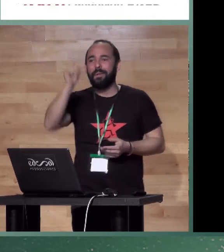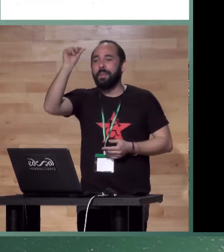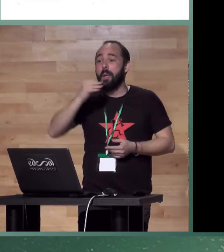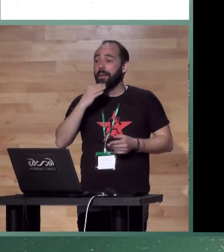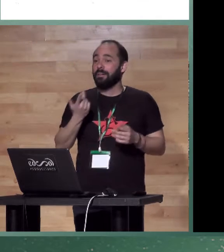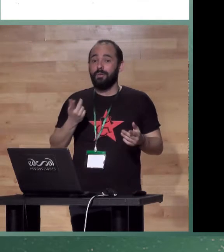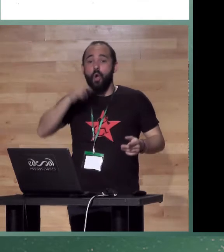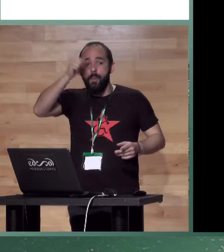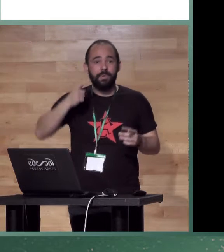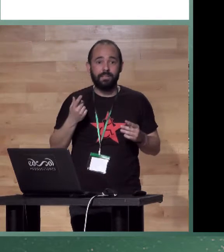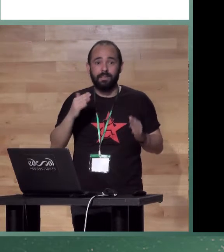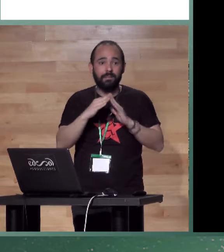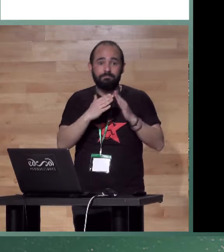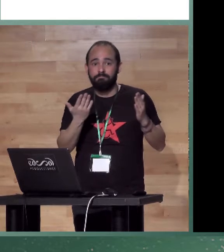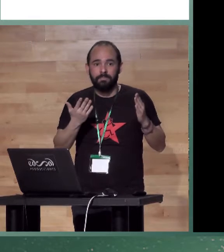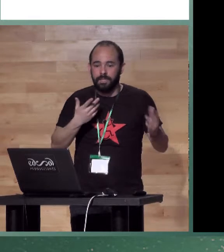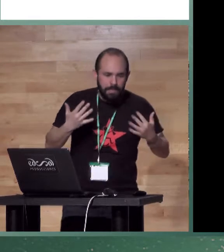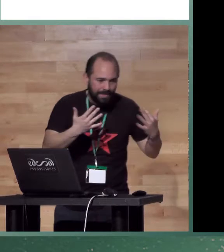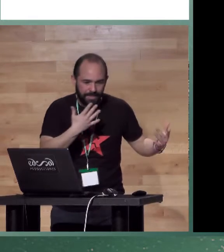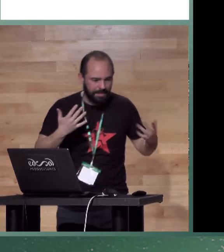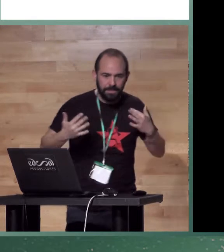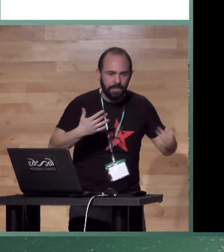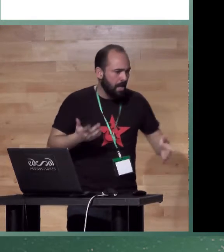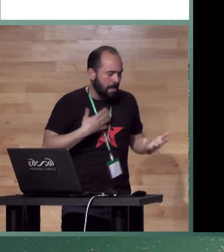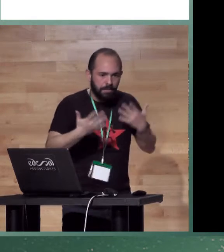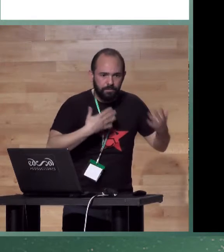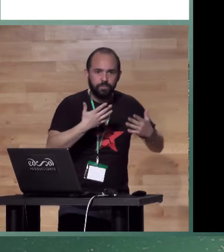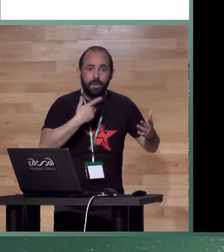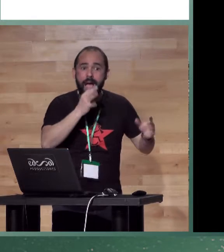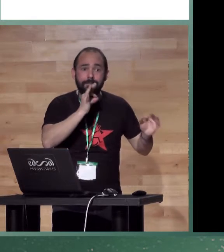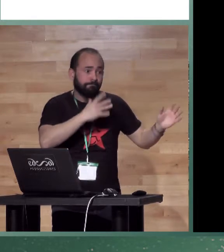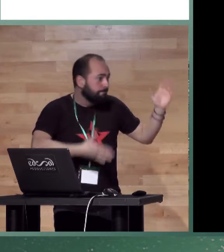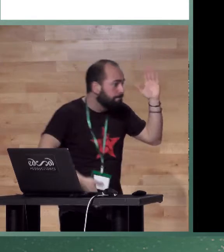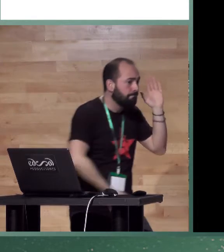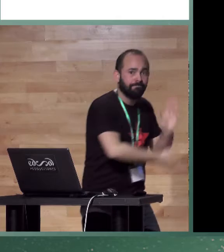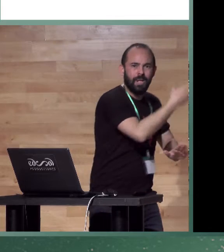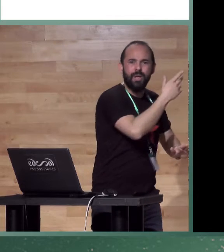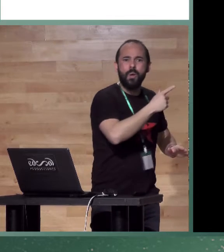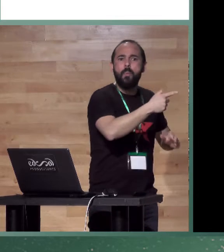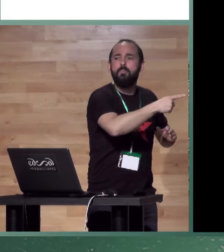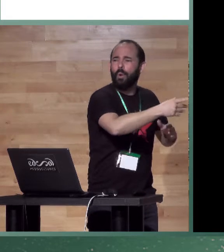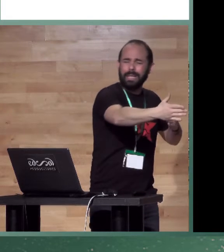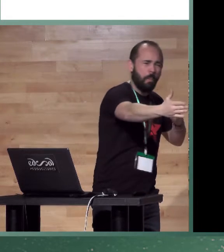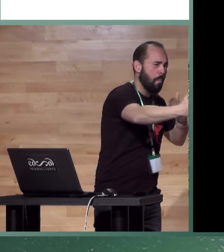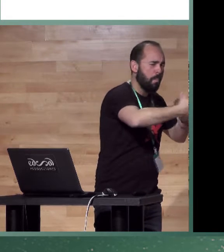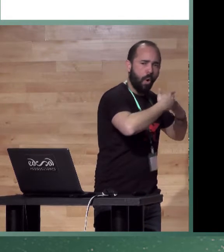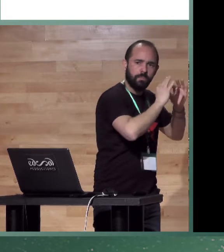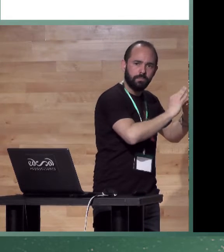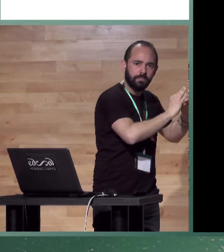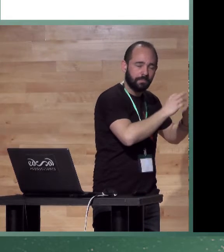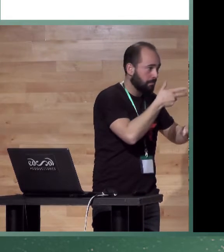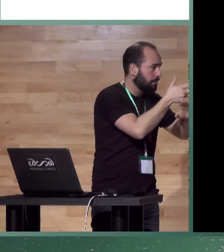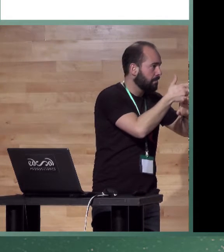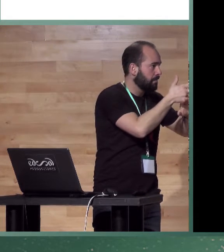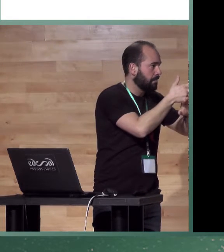Muchas veces lo habréis visto. Un hombre que está en su casa, se está dando prisa y sale de casa. Pega